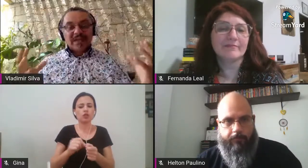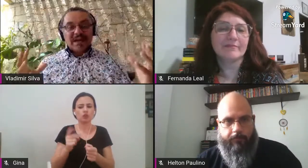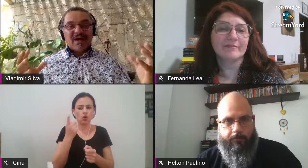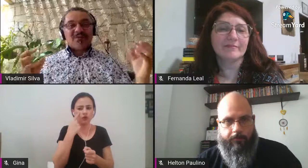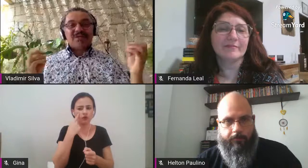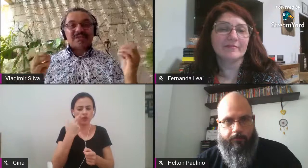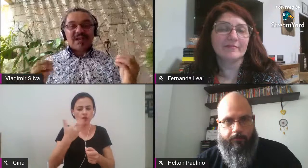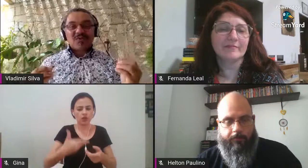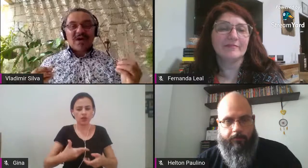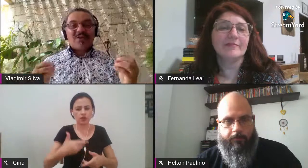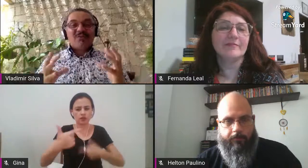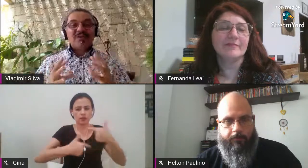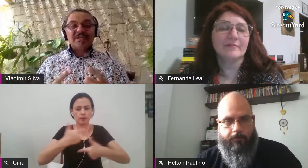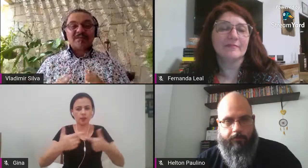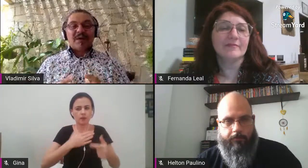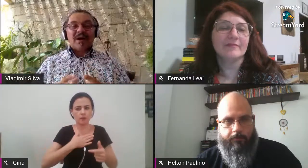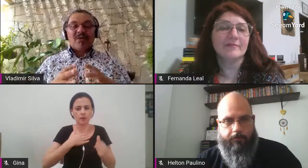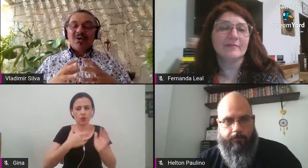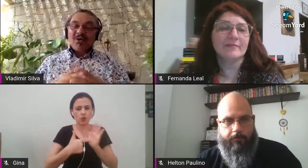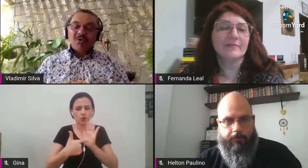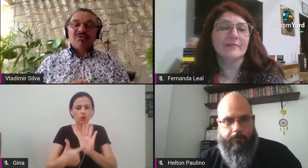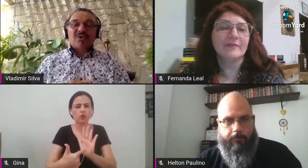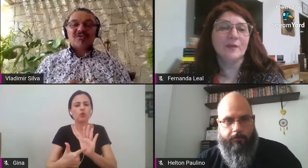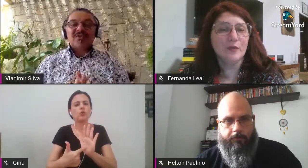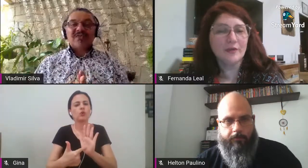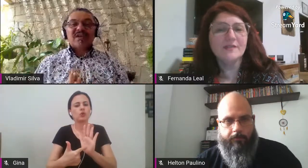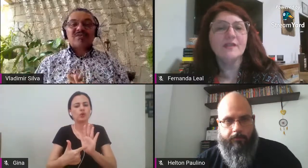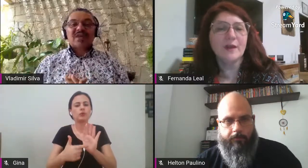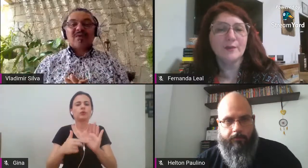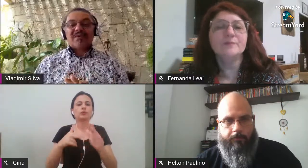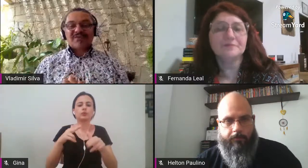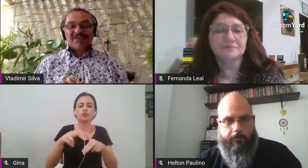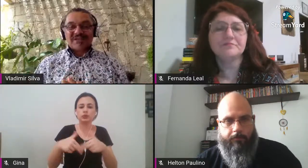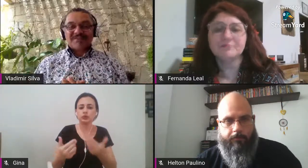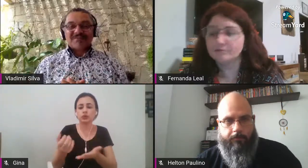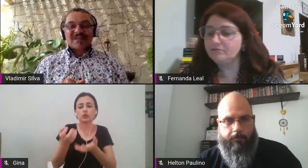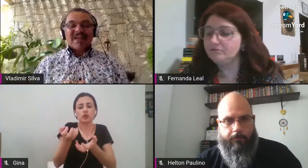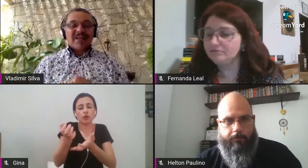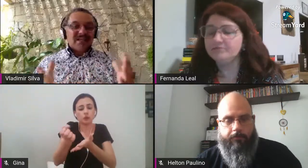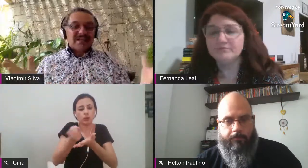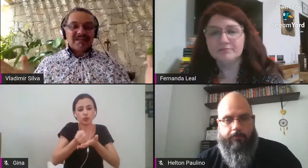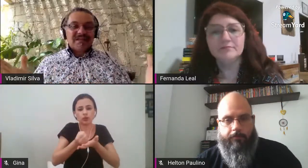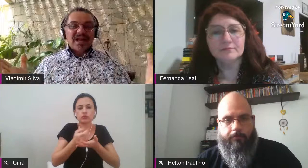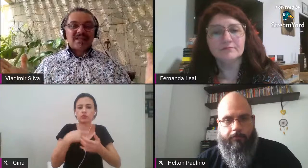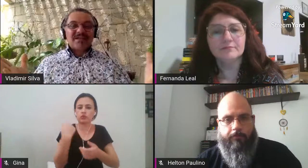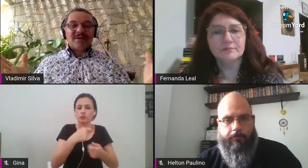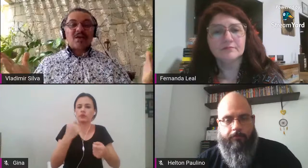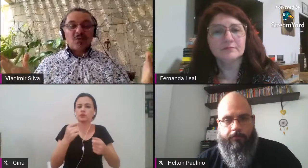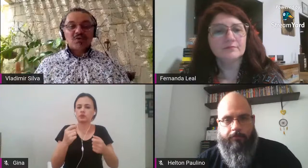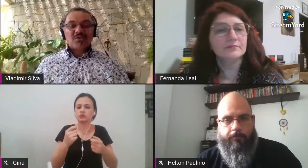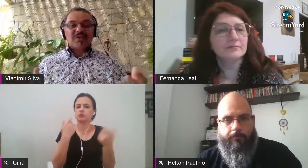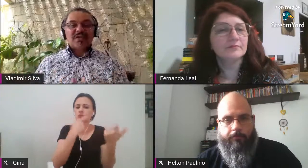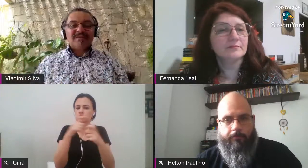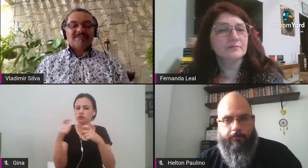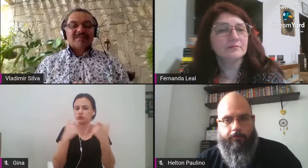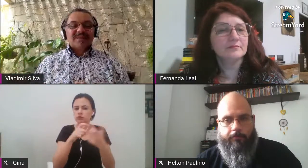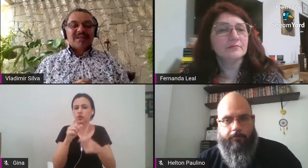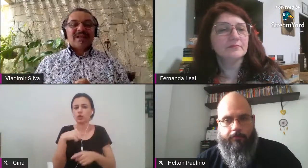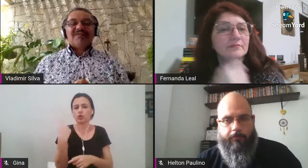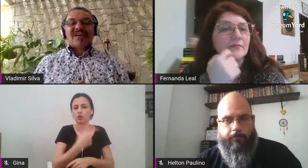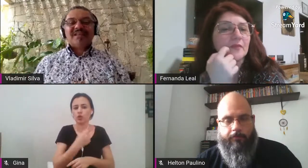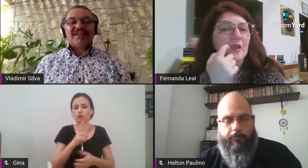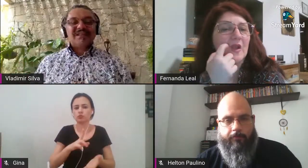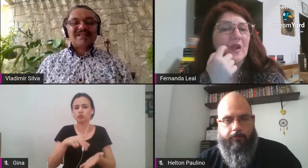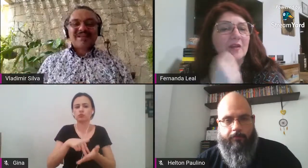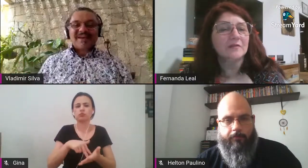âmbito federal, estadual, municipal, ou do nosso universo, que é a UFCG. E a gente está aqui para construir